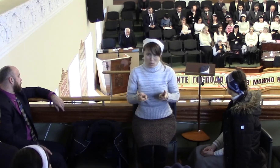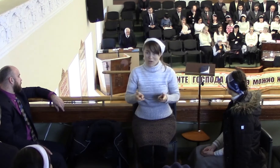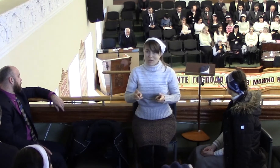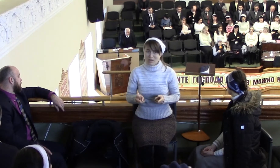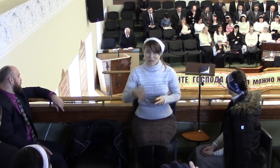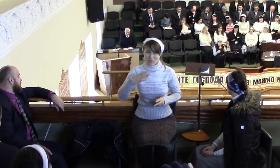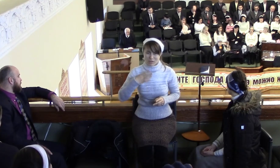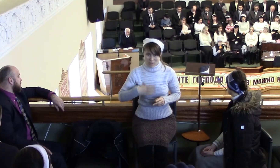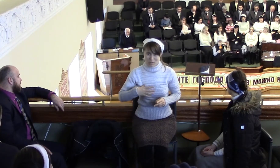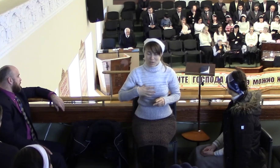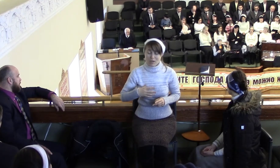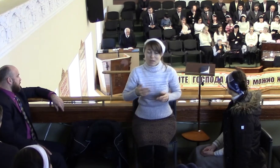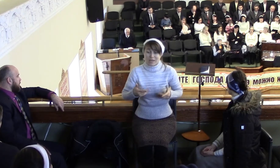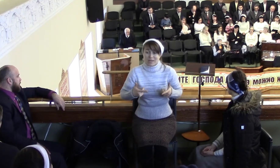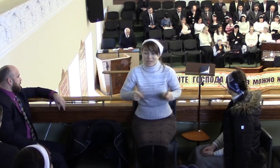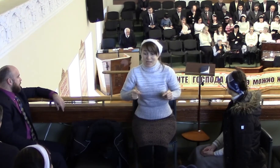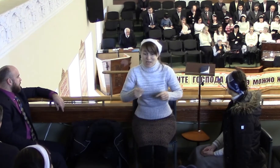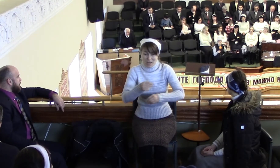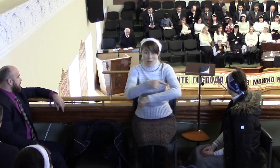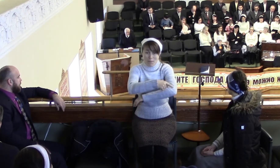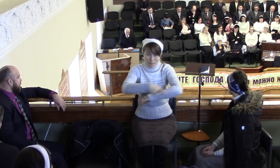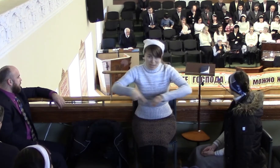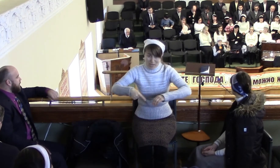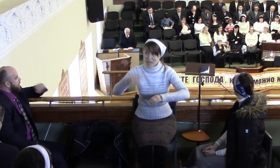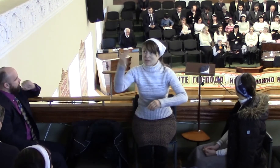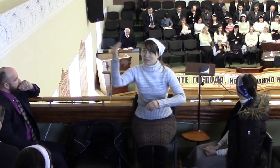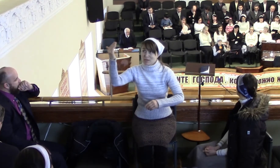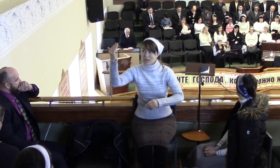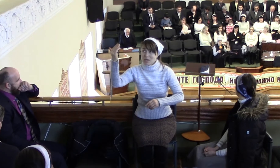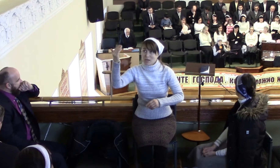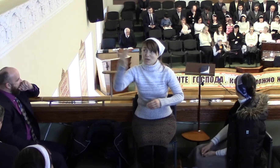Так где ж предел твоей любви?